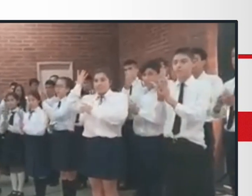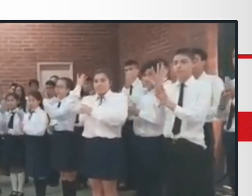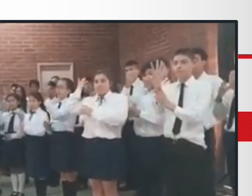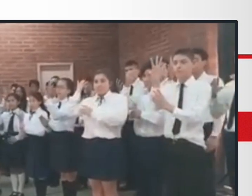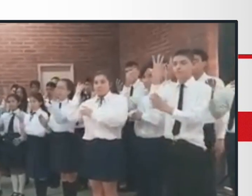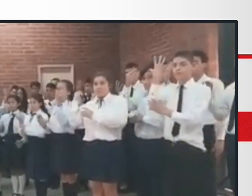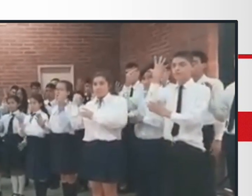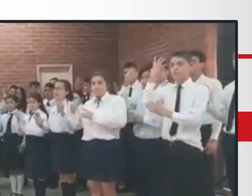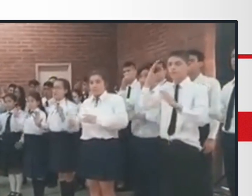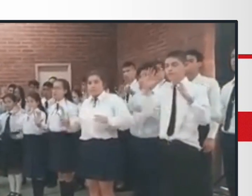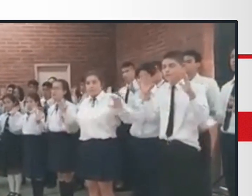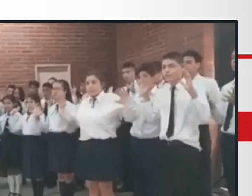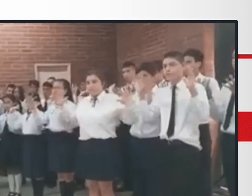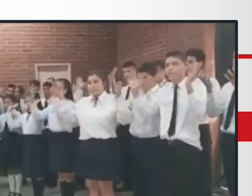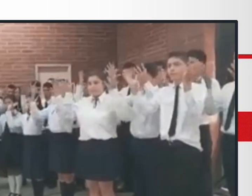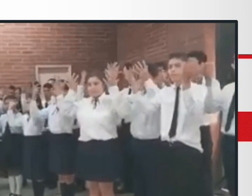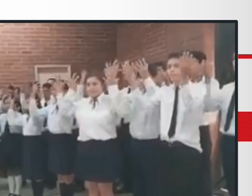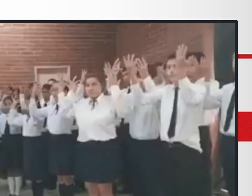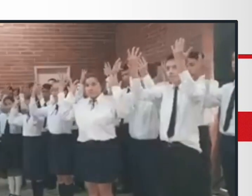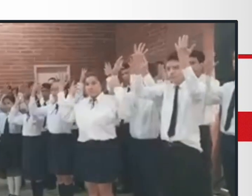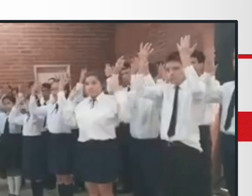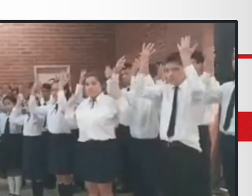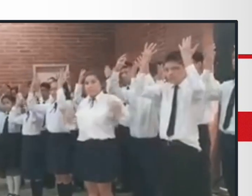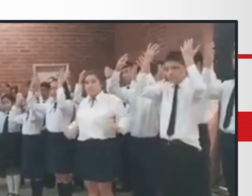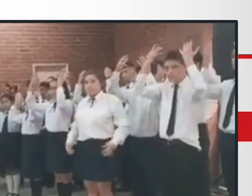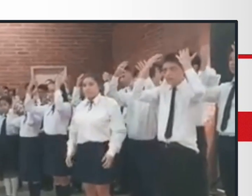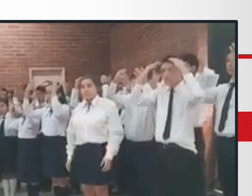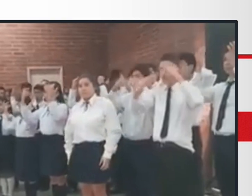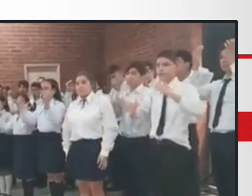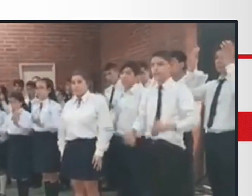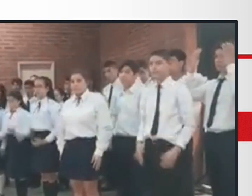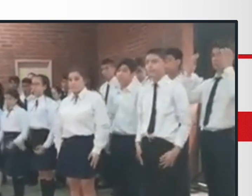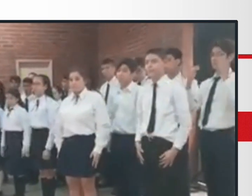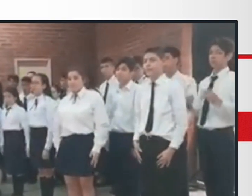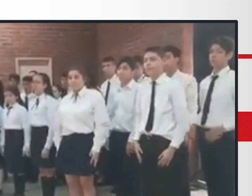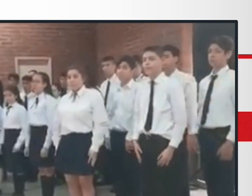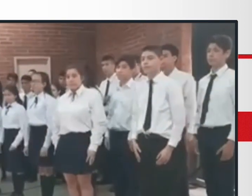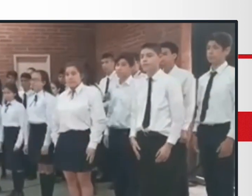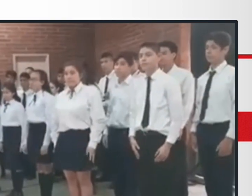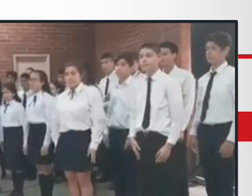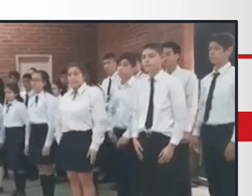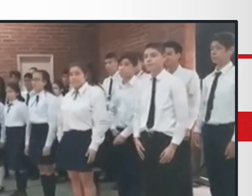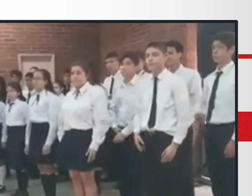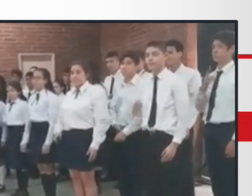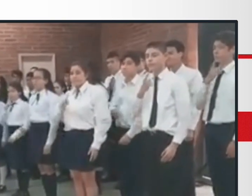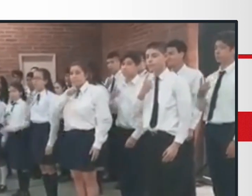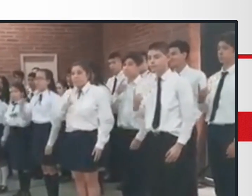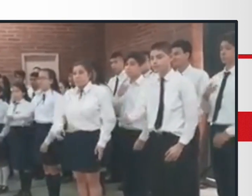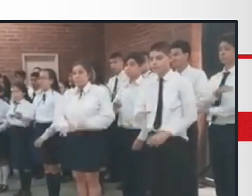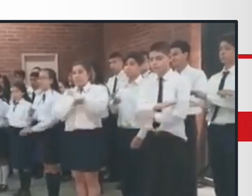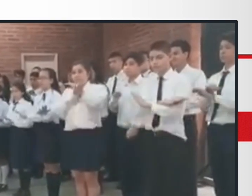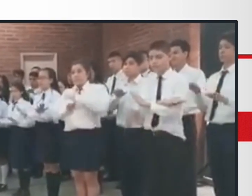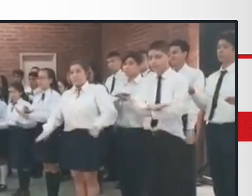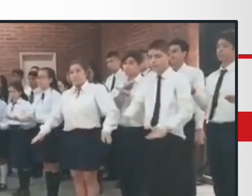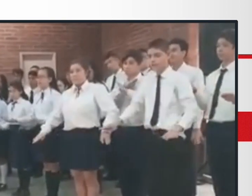inicial, tenemos escolar básica, que es hasta el 6º grado, y después tenemos servicios de apoyo a